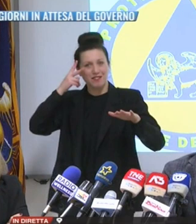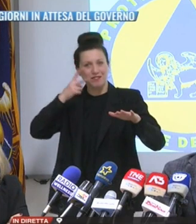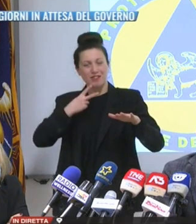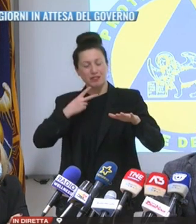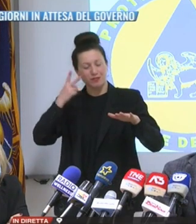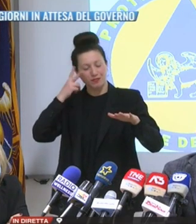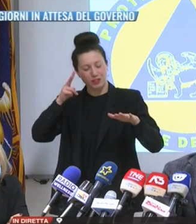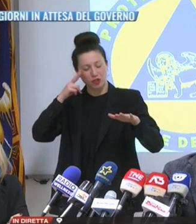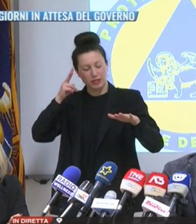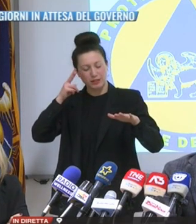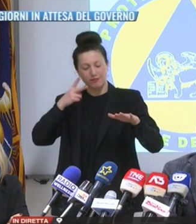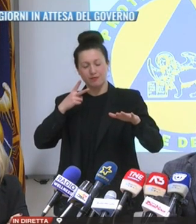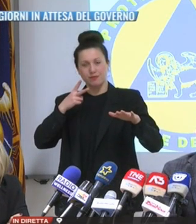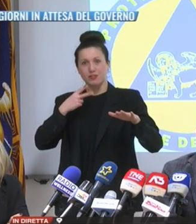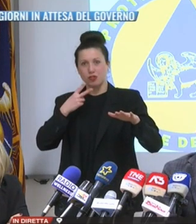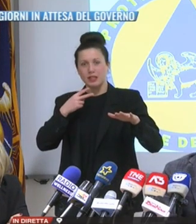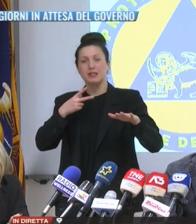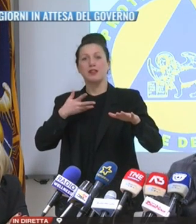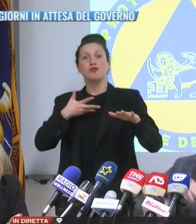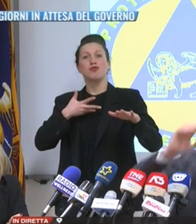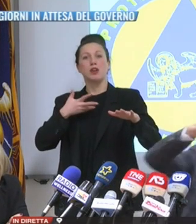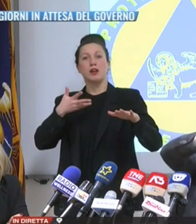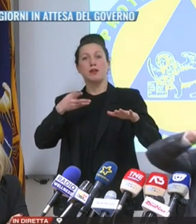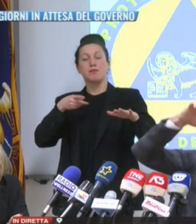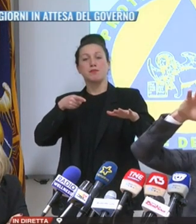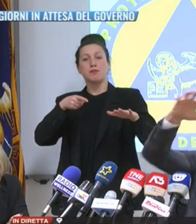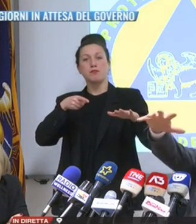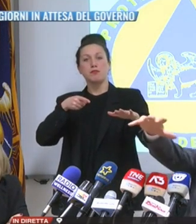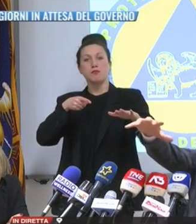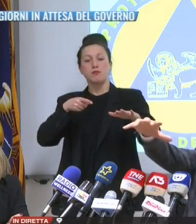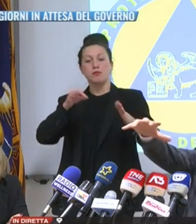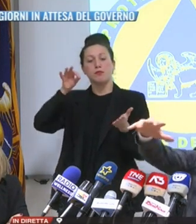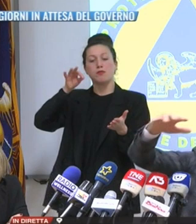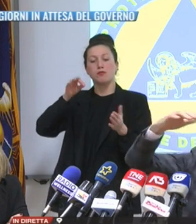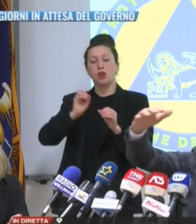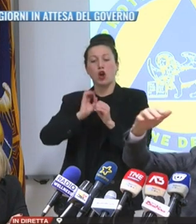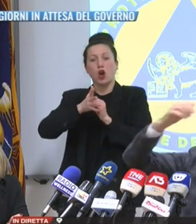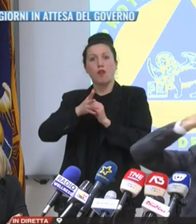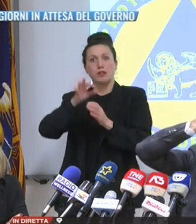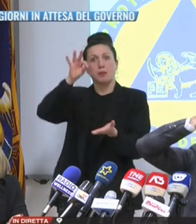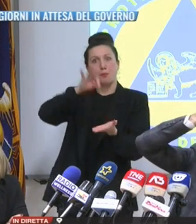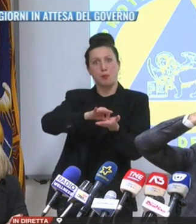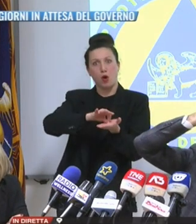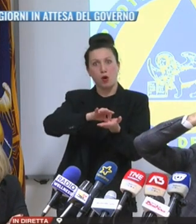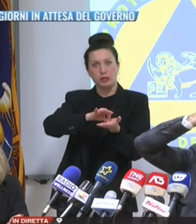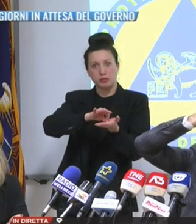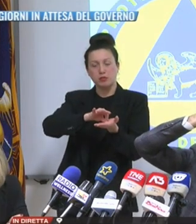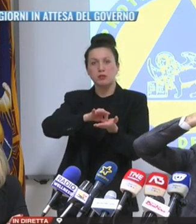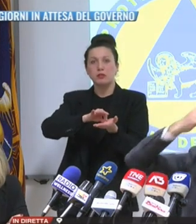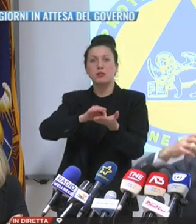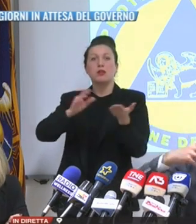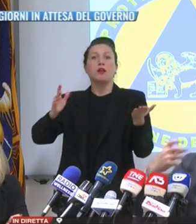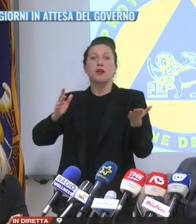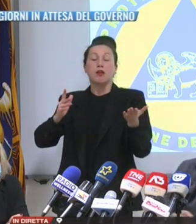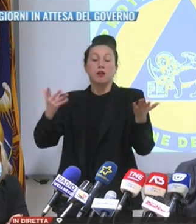struttura attrezzata che, se si tratta di fare vaccinazione in massa, grande parcheggio, grandi padiglioni e via. Cioè, è un fatto proprio